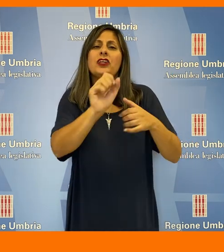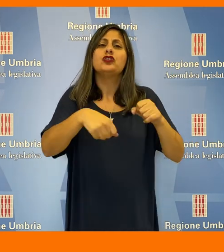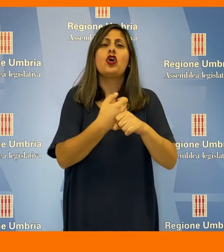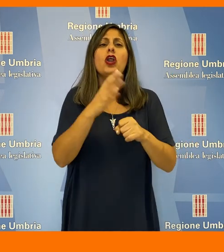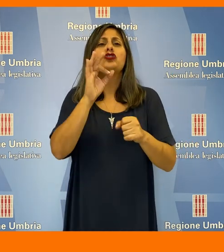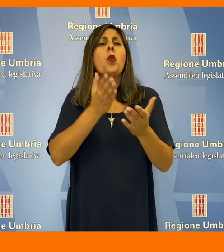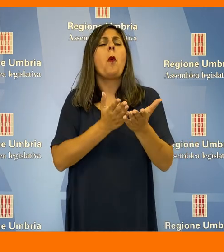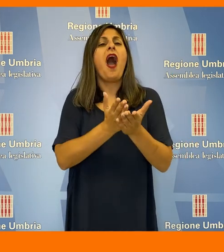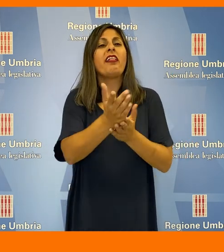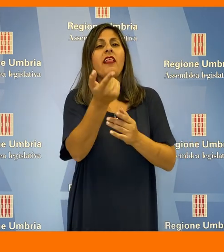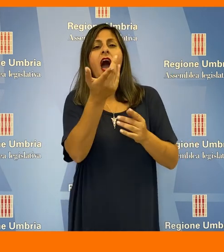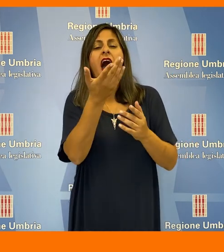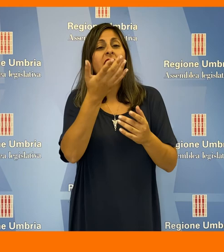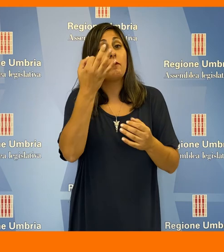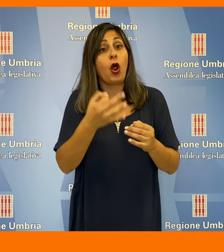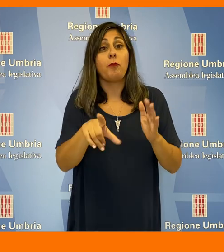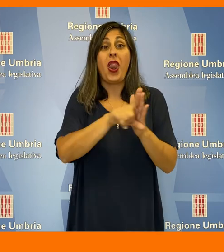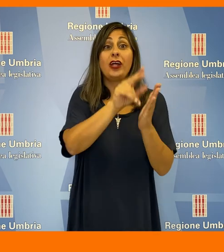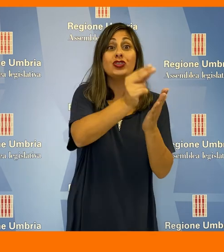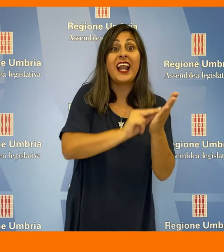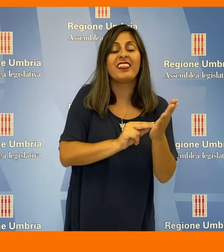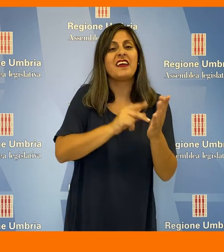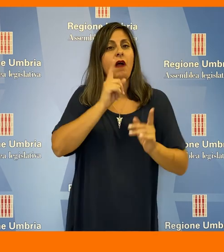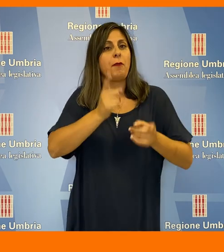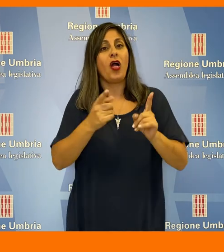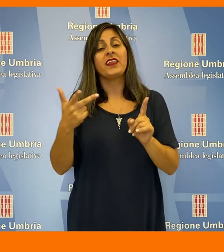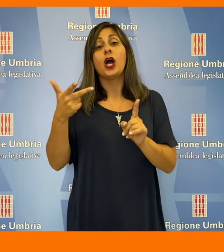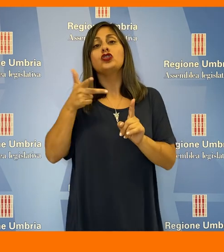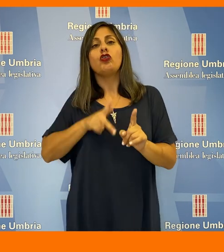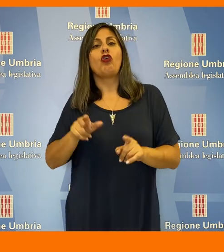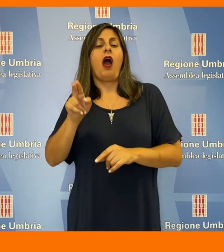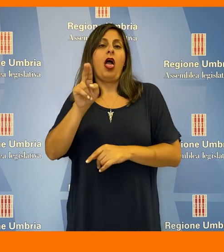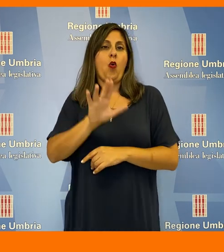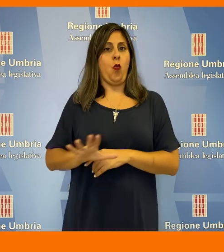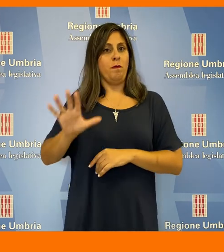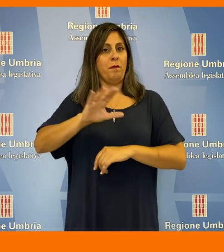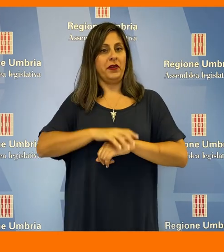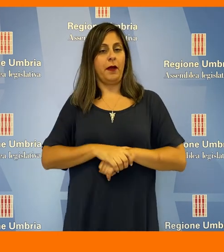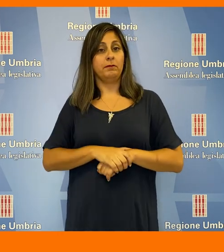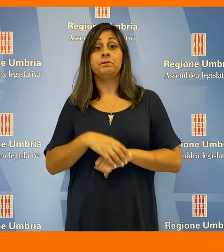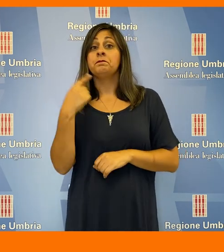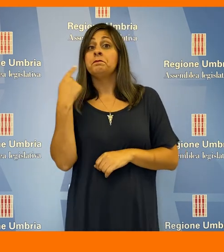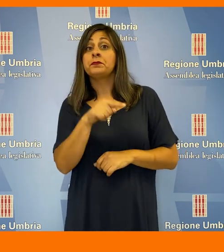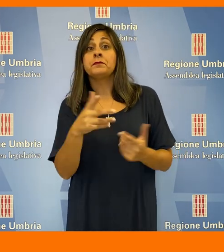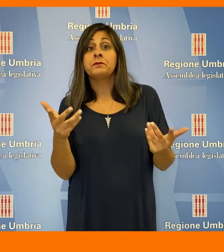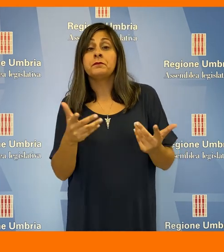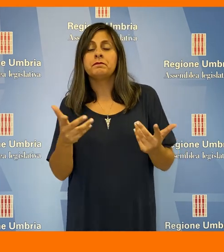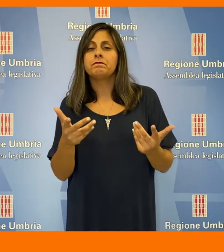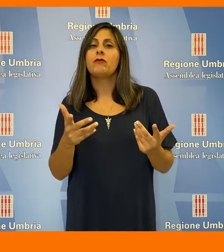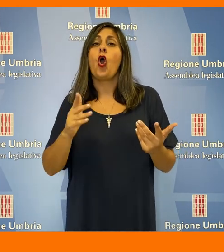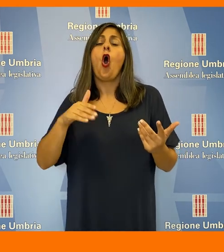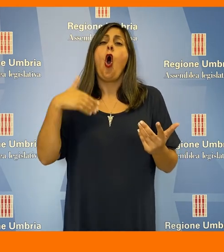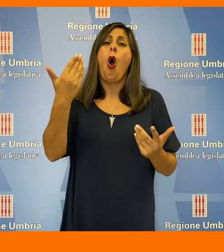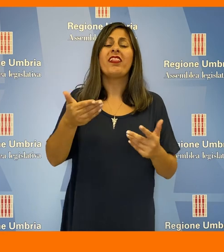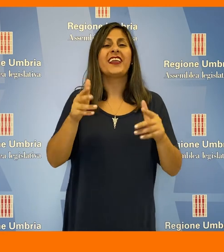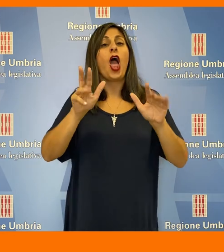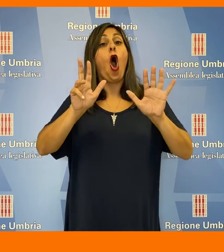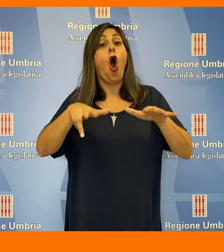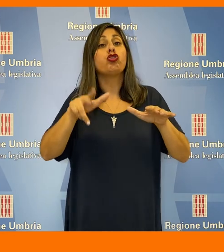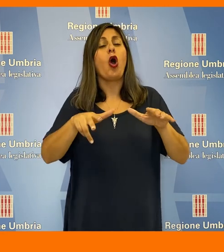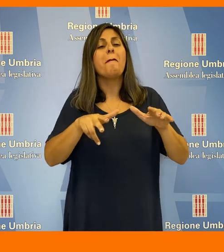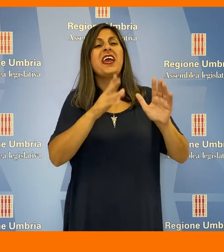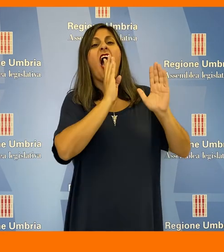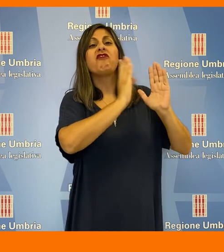storia legislativa, politica, sociale di questa regione. Si tratta di oltre 8.000 faldoni